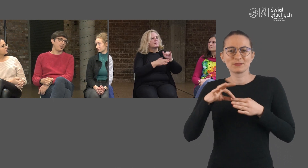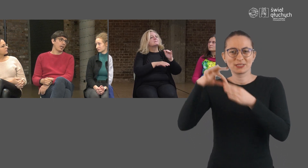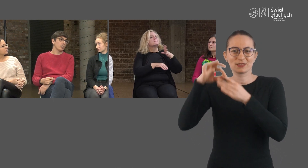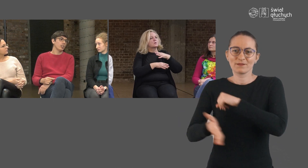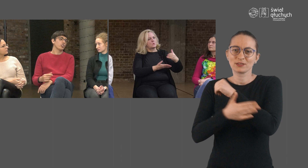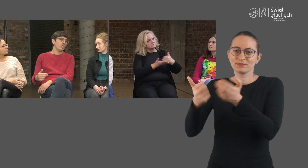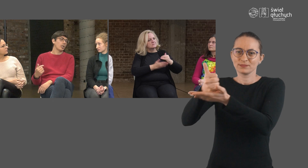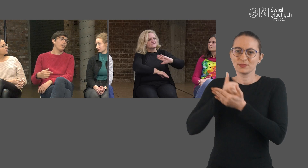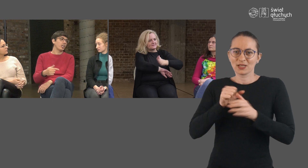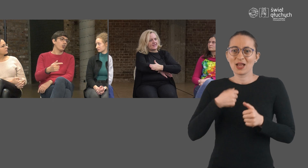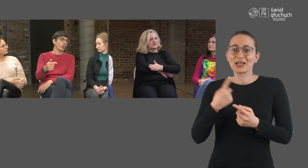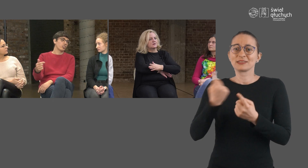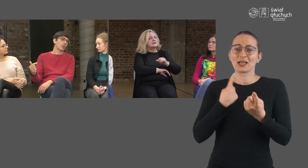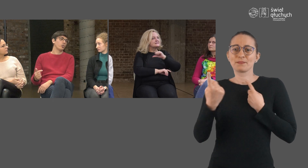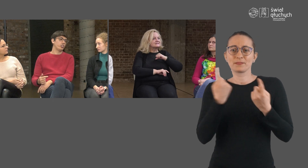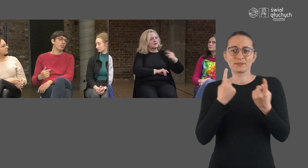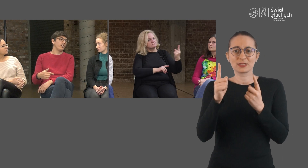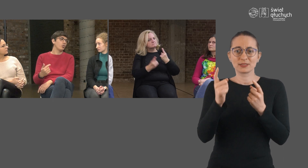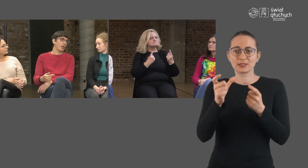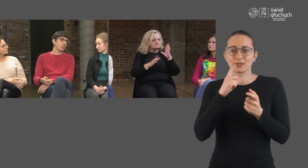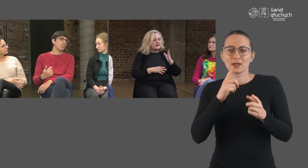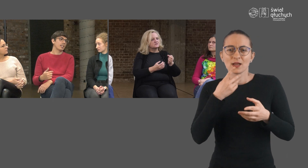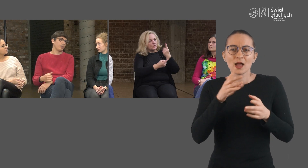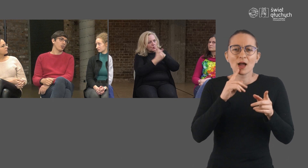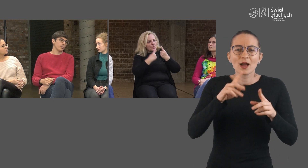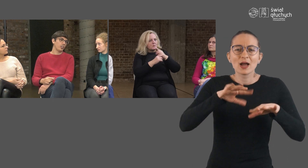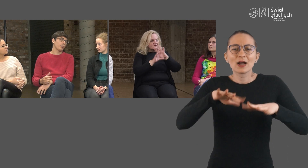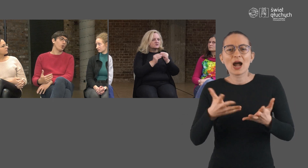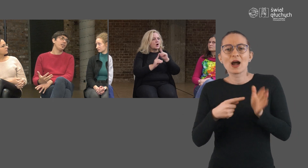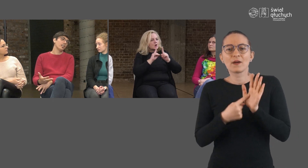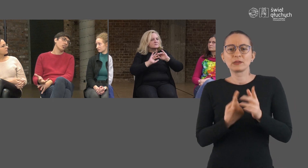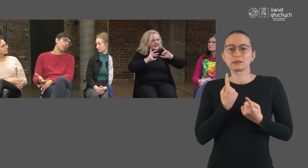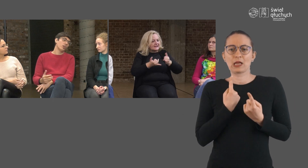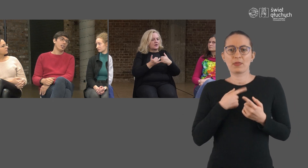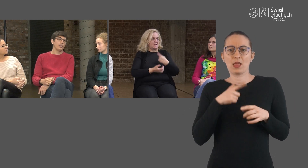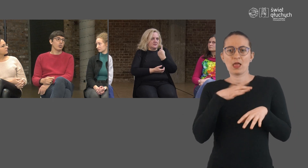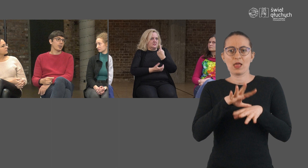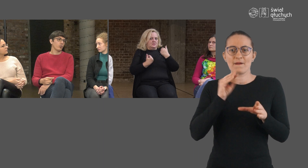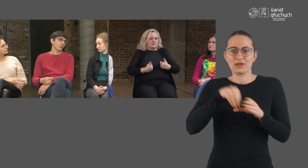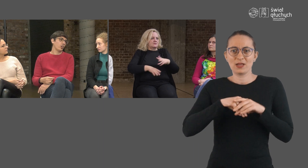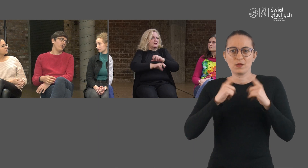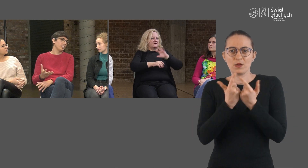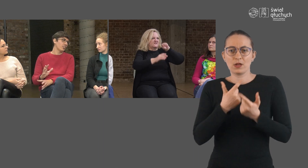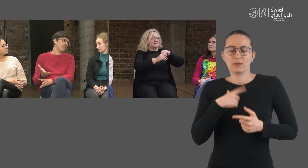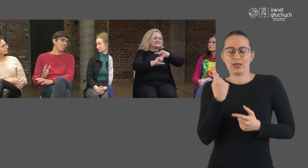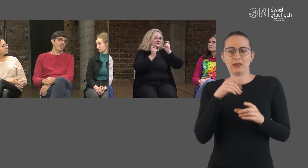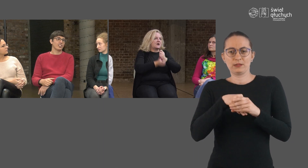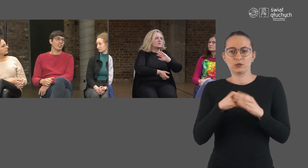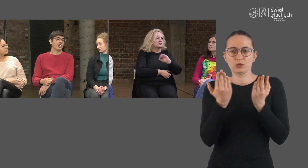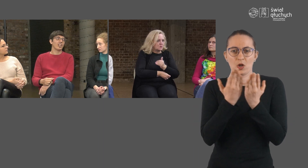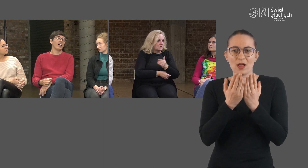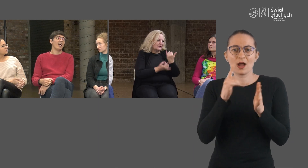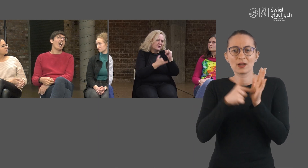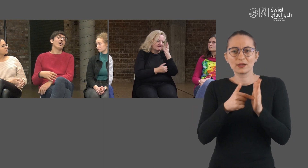mnie wspierać, że oni sami podejdą do każdego nauczyciela, żeby wytłumaczyć, jak ze mną rozmawiać, bo byłam jedyną osobą niepełnosprawną w szkole, więc to jest tak